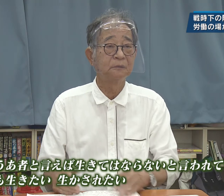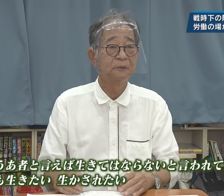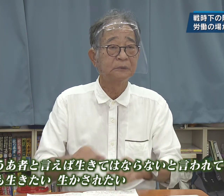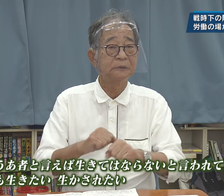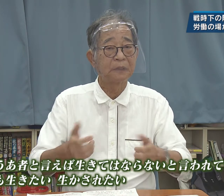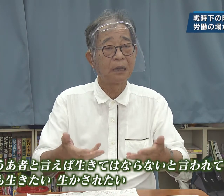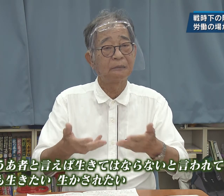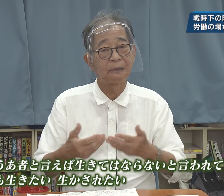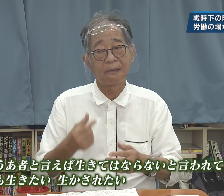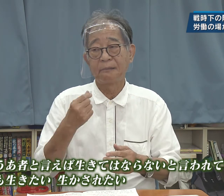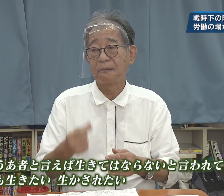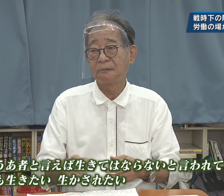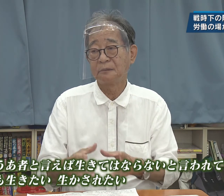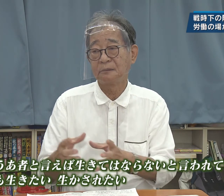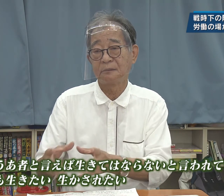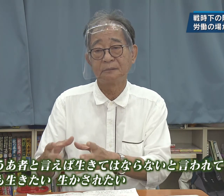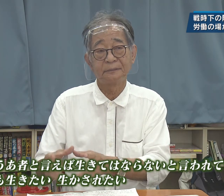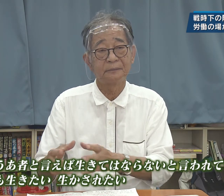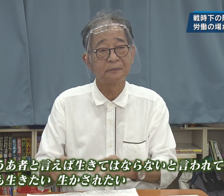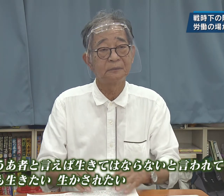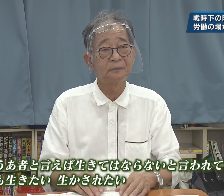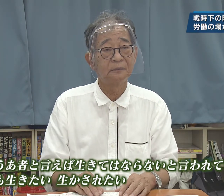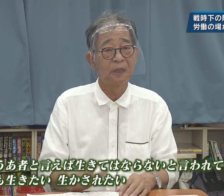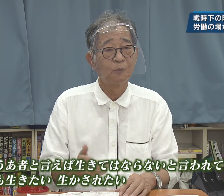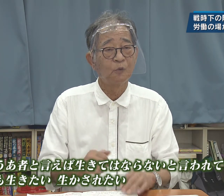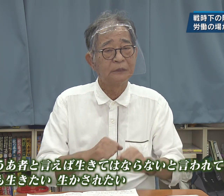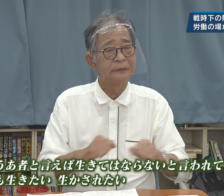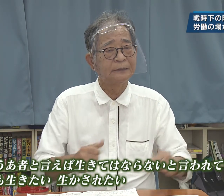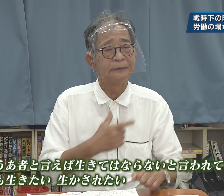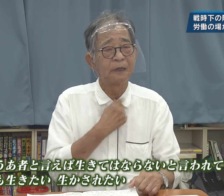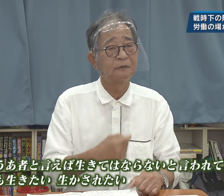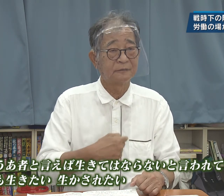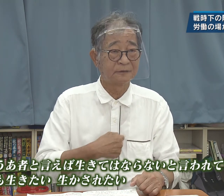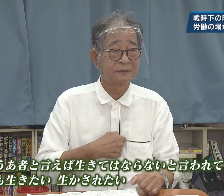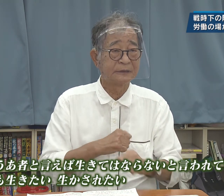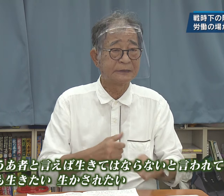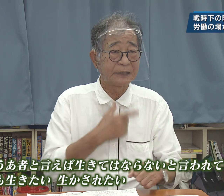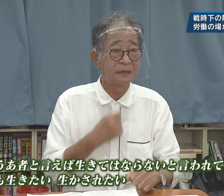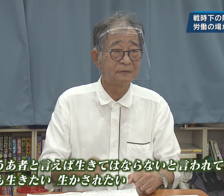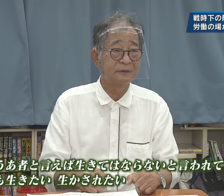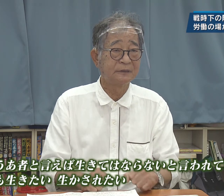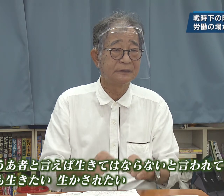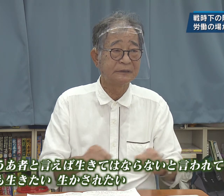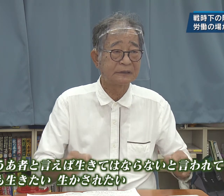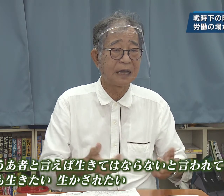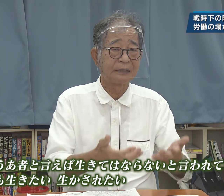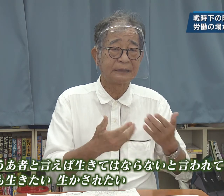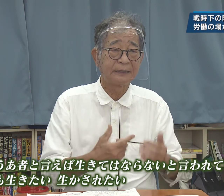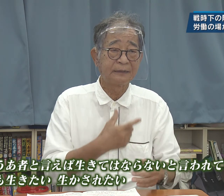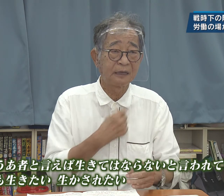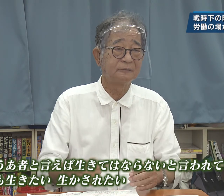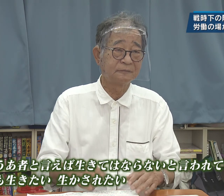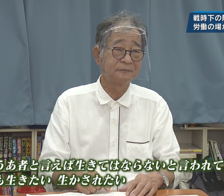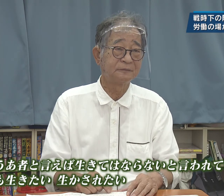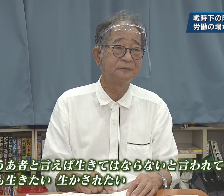ろうあ者と言えば生きてはならないと言われてた時でも行きたいイカされ